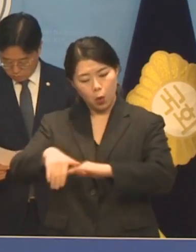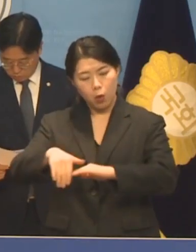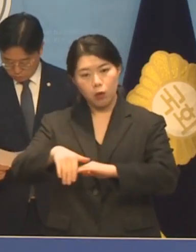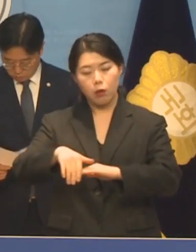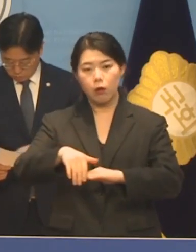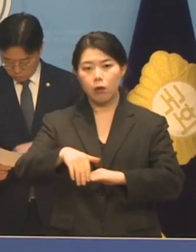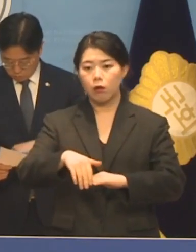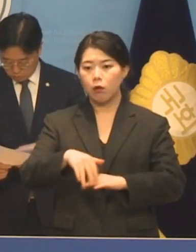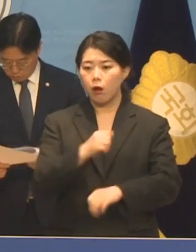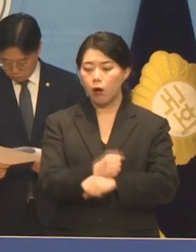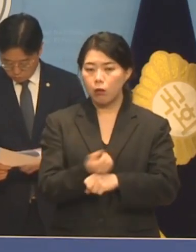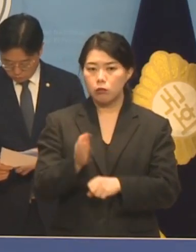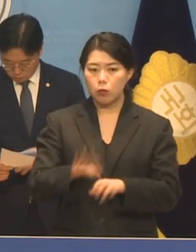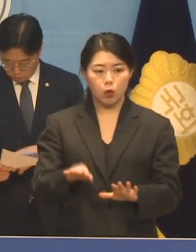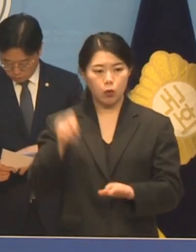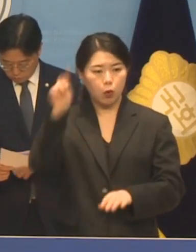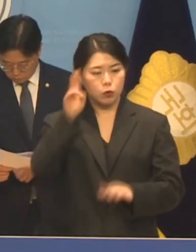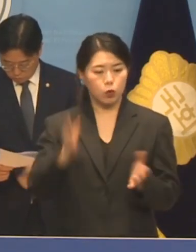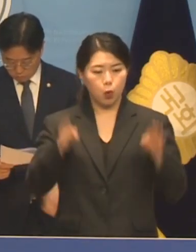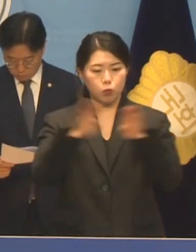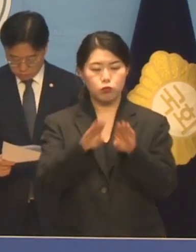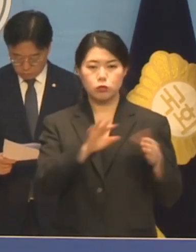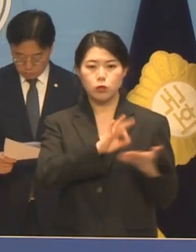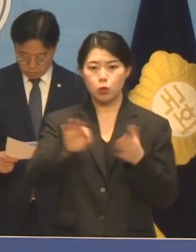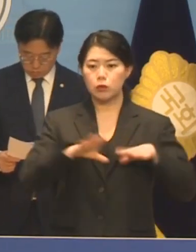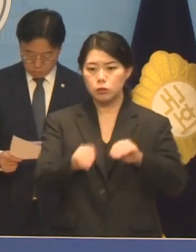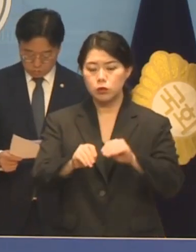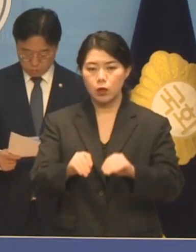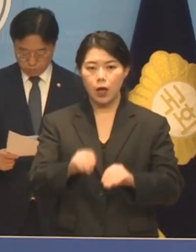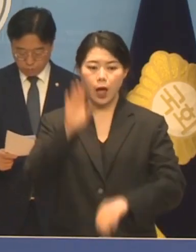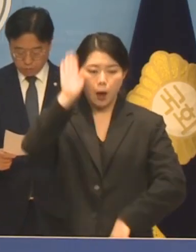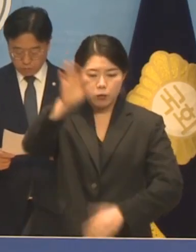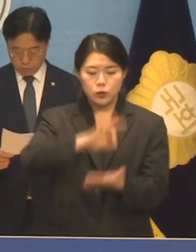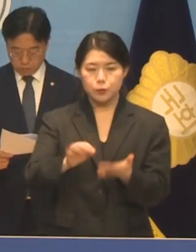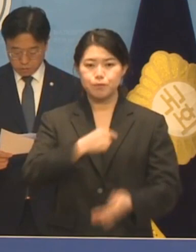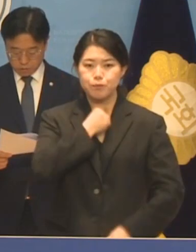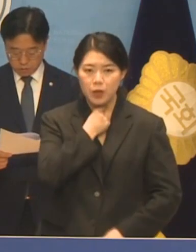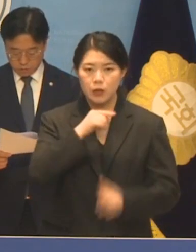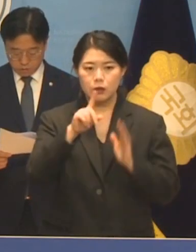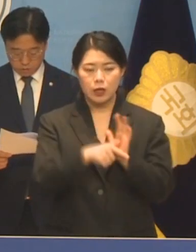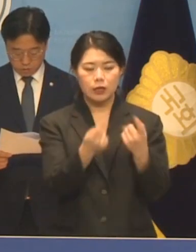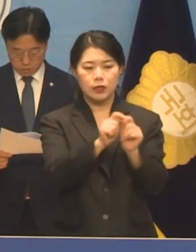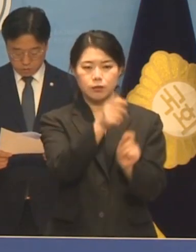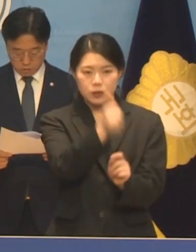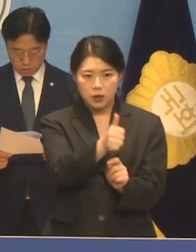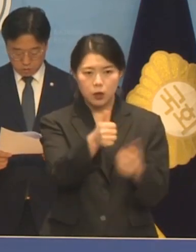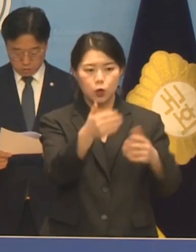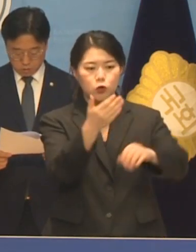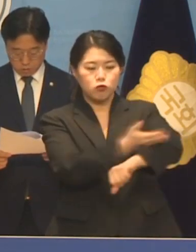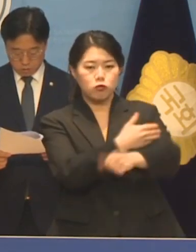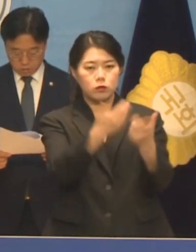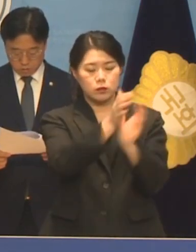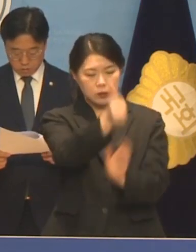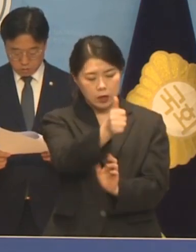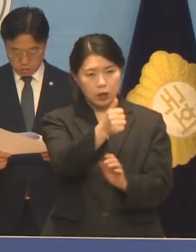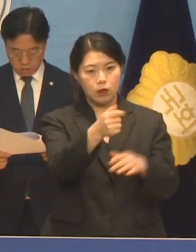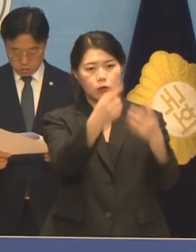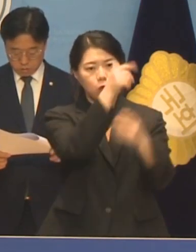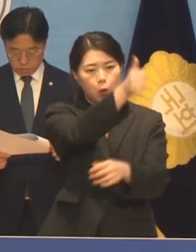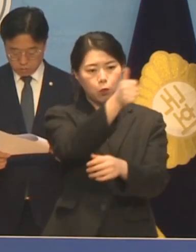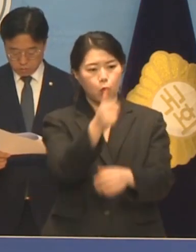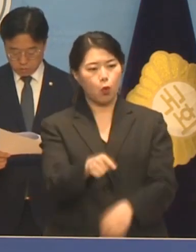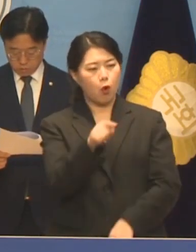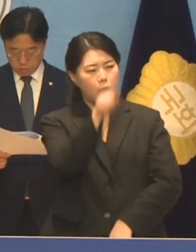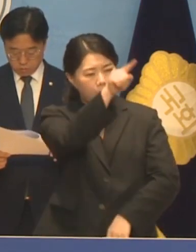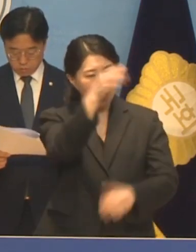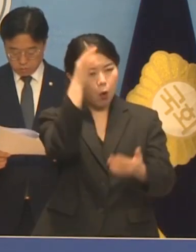건물 사용을 금지하고 앞으로는 건물을 사용하려면 팀장, 국장, 대표 3명 모두에게 허락을 받도록 하였습니다. 없던